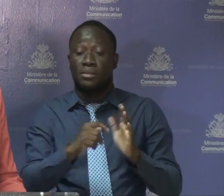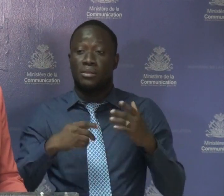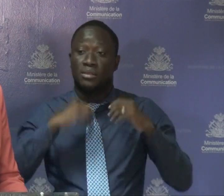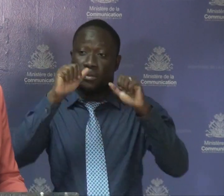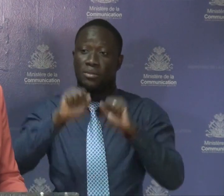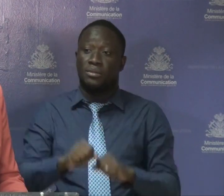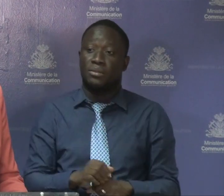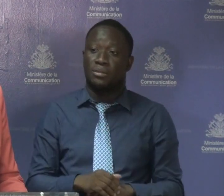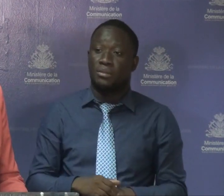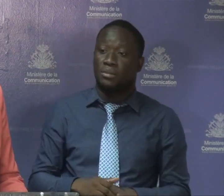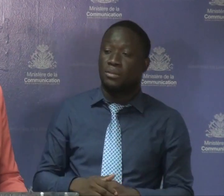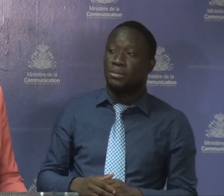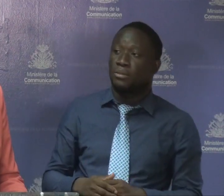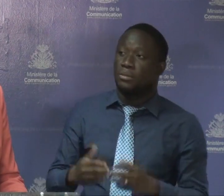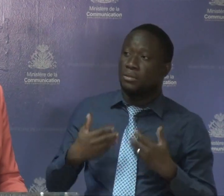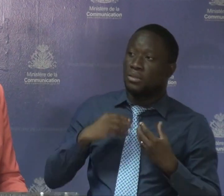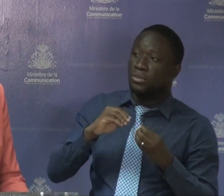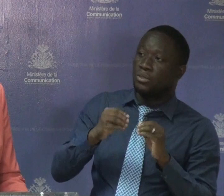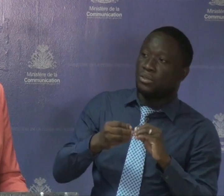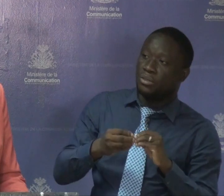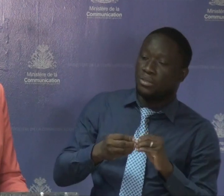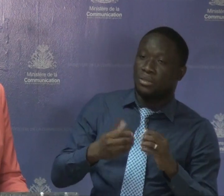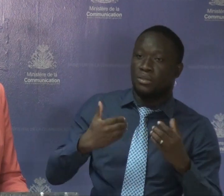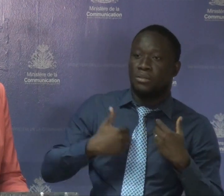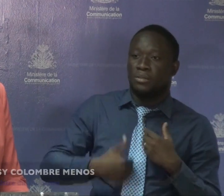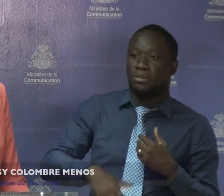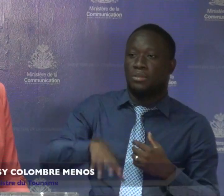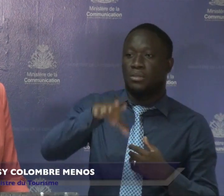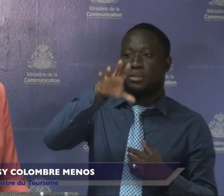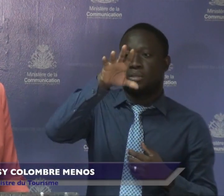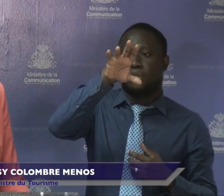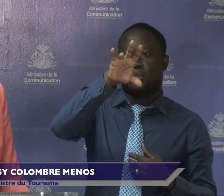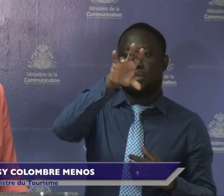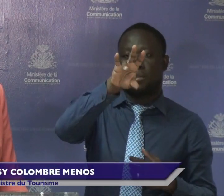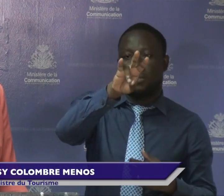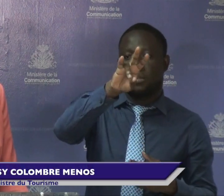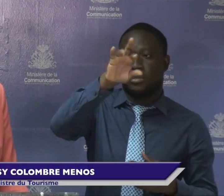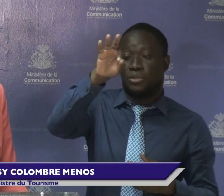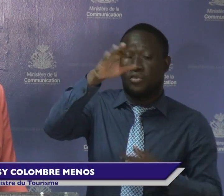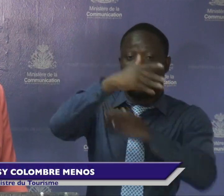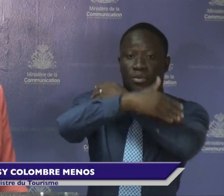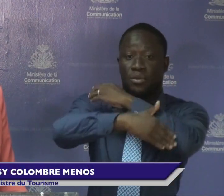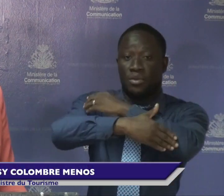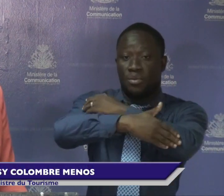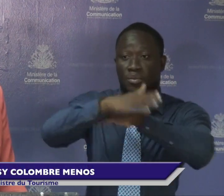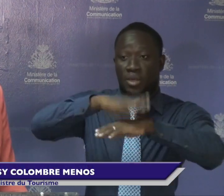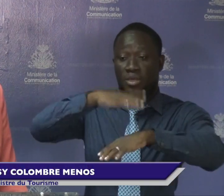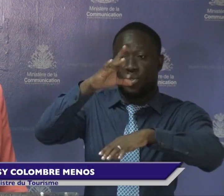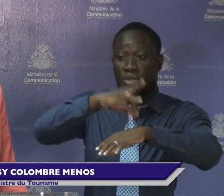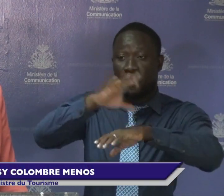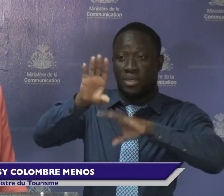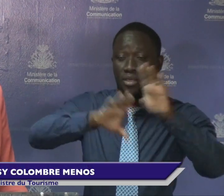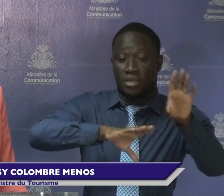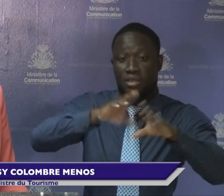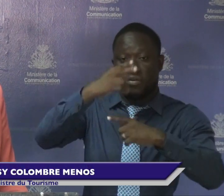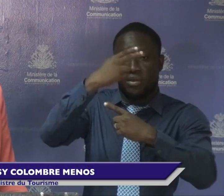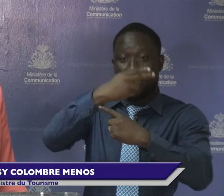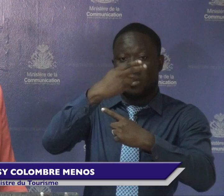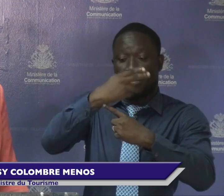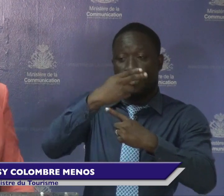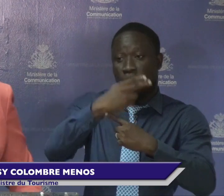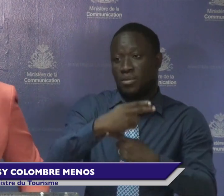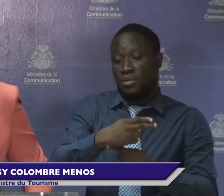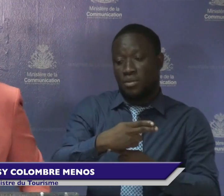expliquer l'autre chiffre qui est important. Il y a 79 pays sous la terre qui font de tourisme leur moteur de